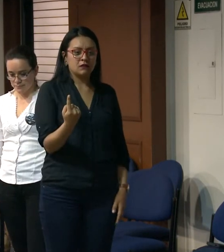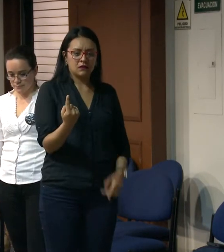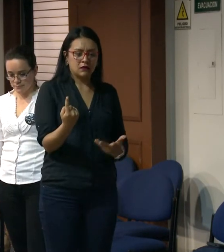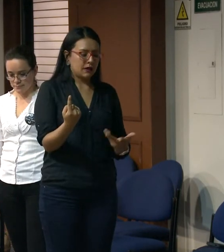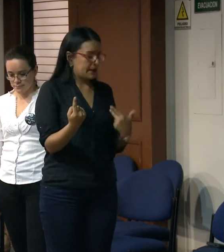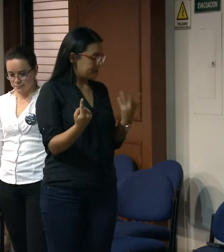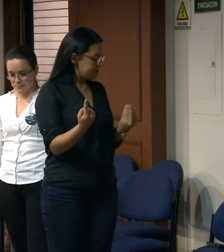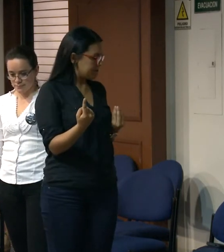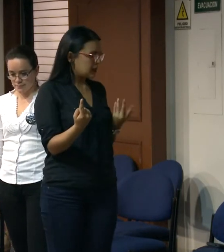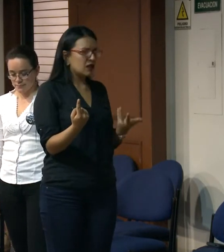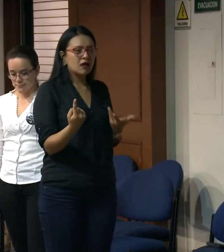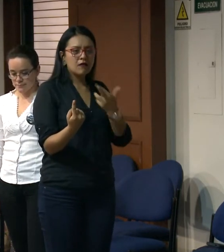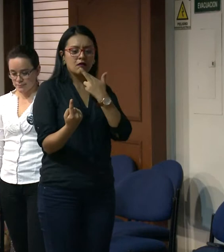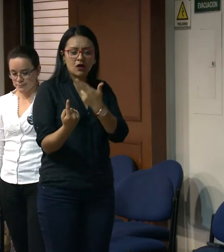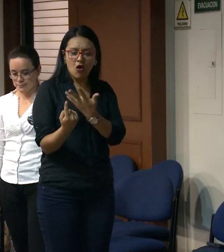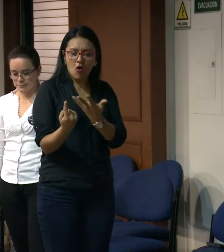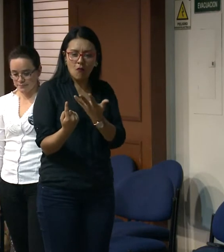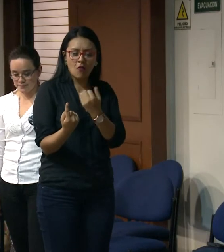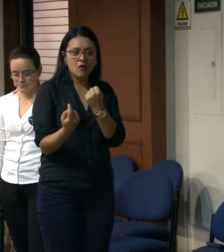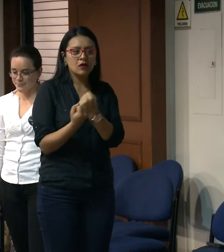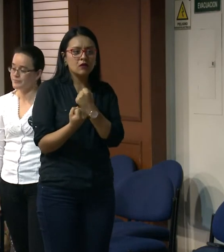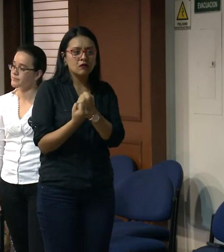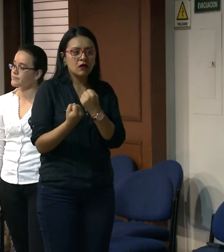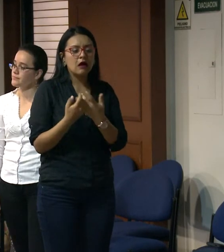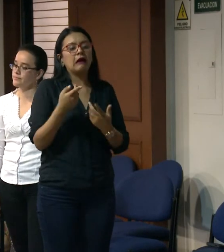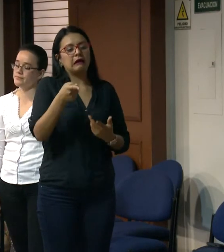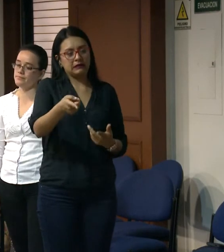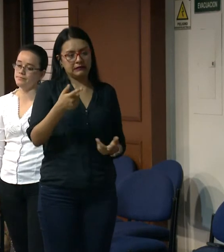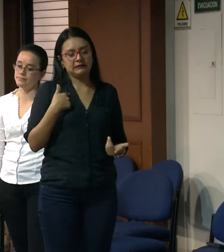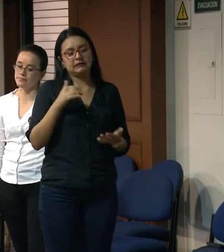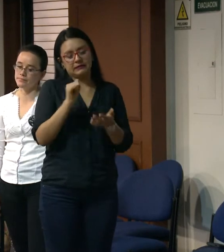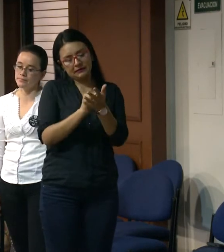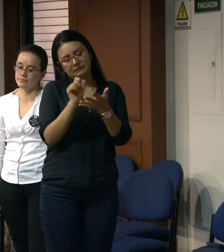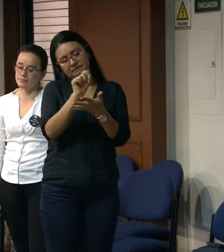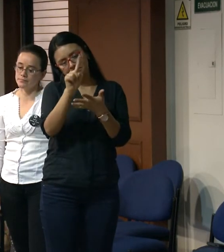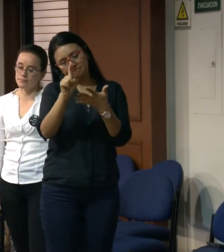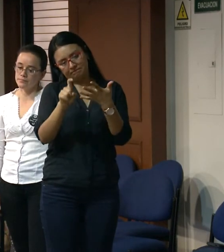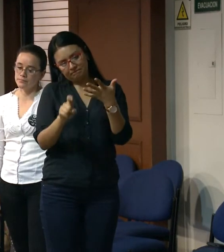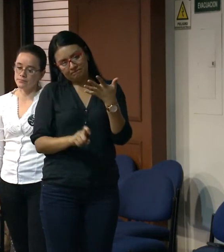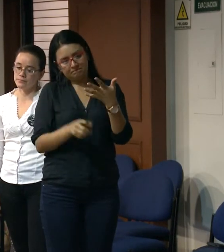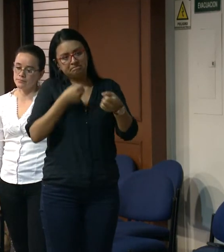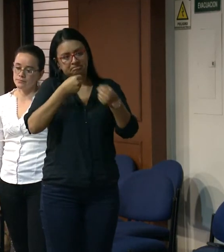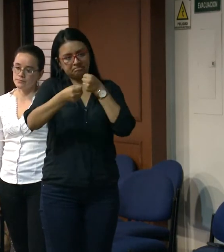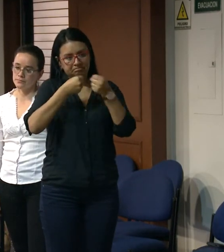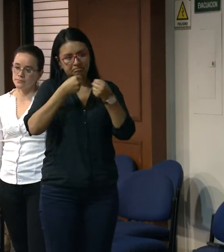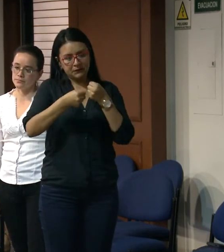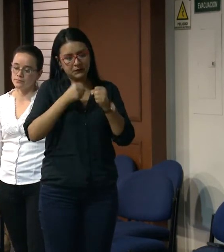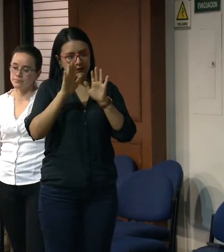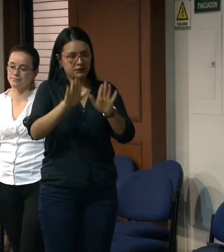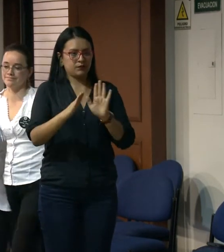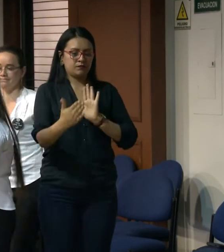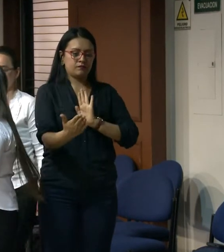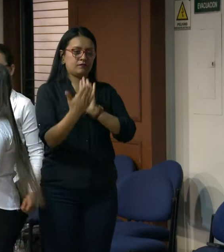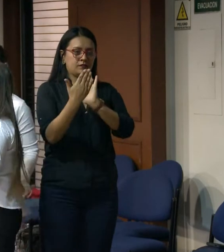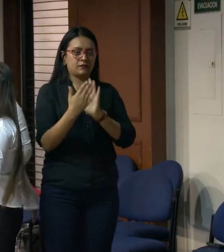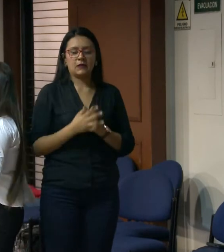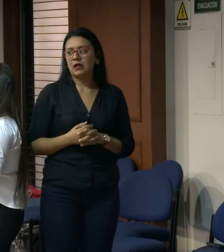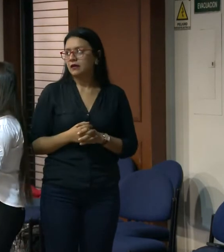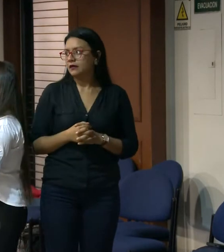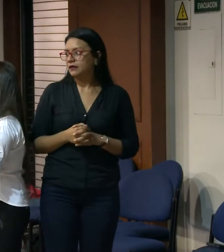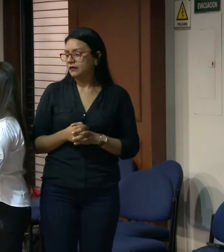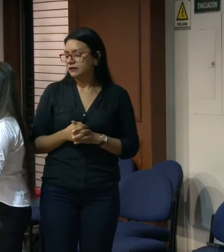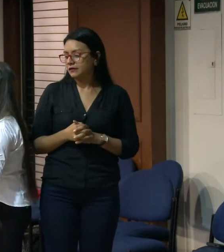iban a hacer ellos? ¿Cómo iban a trabajar? Eso fue básicamente las entrevistas que se realizaron con ellos.